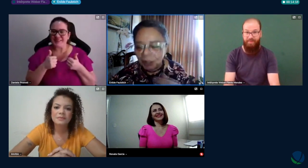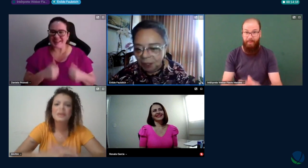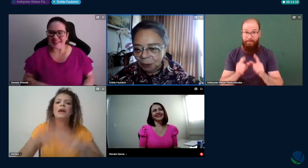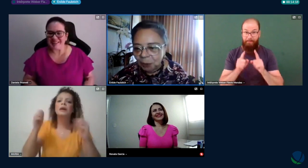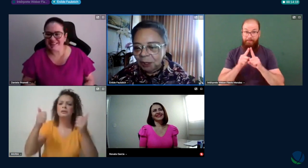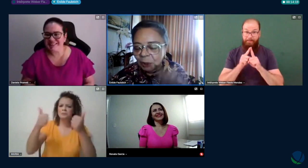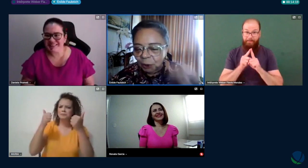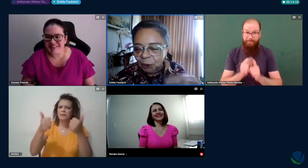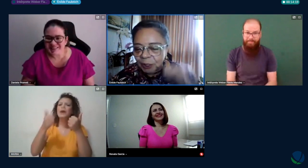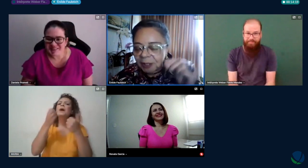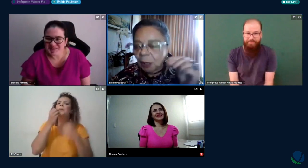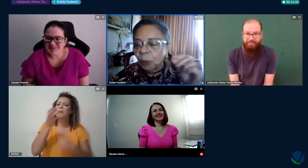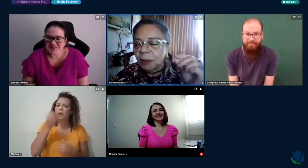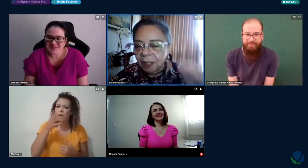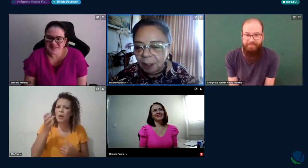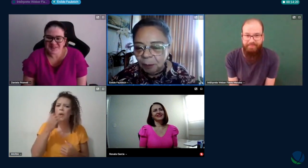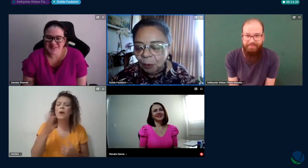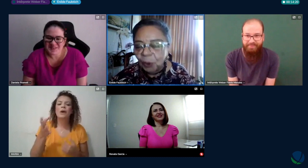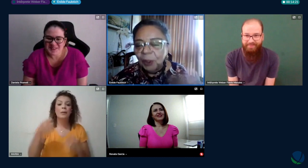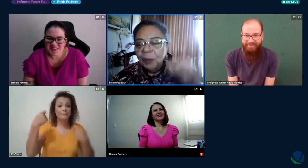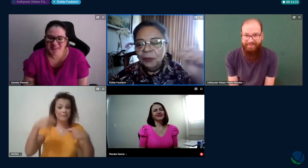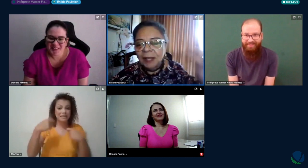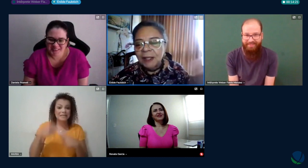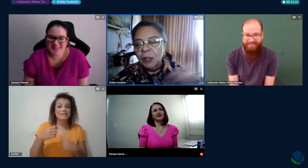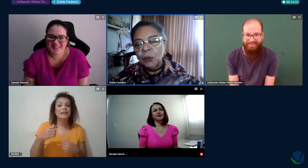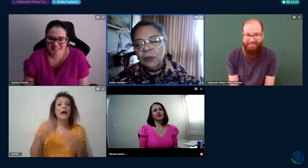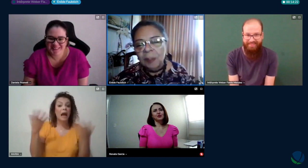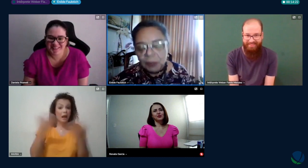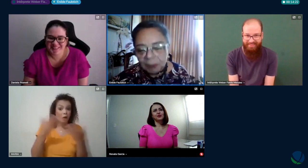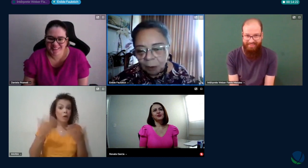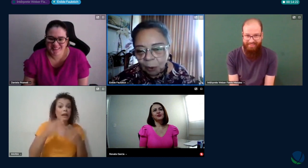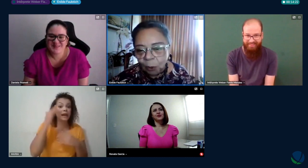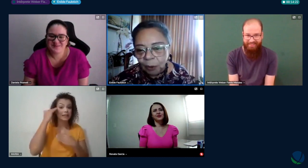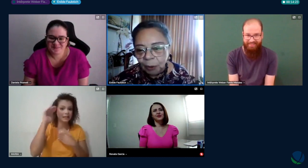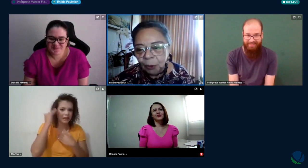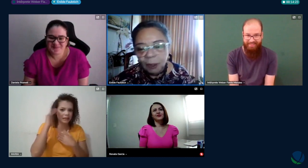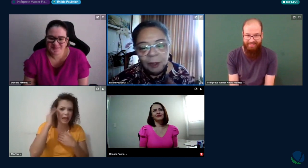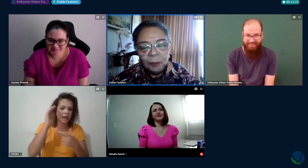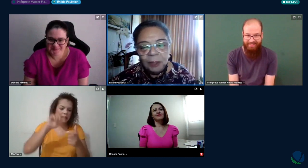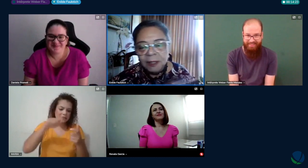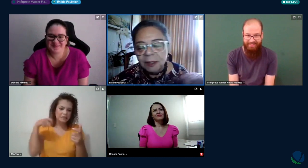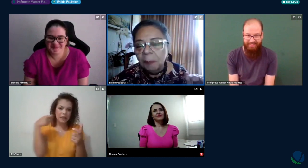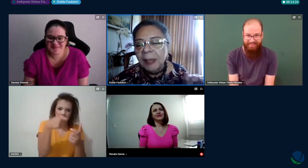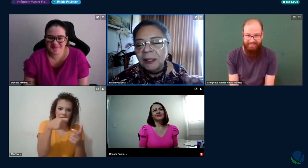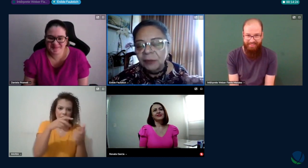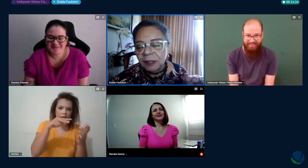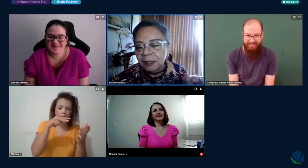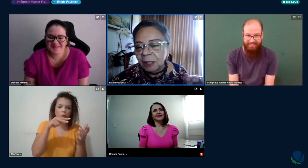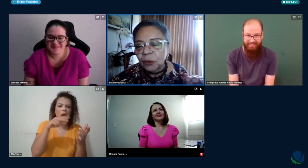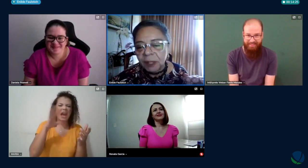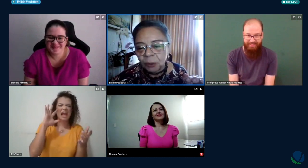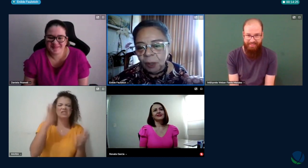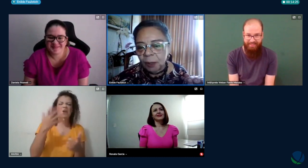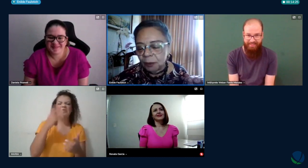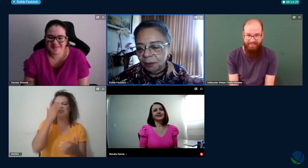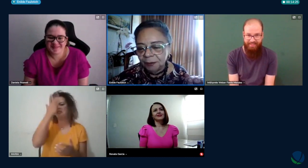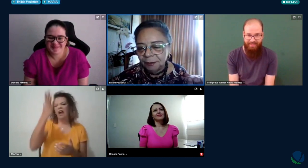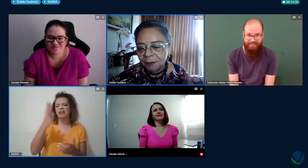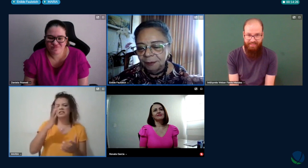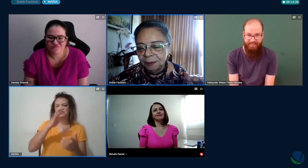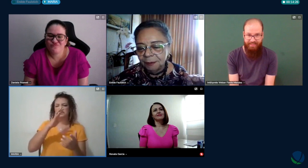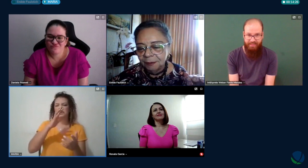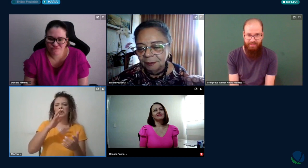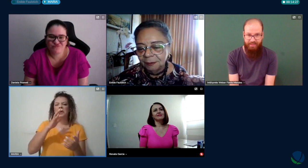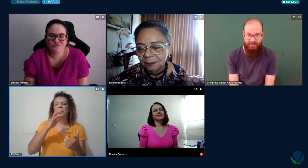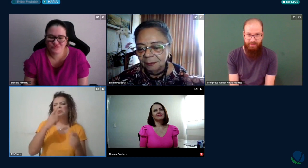agora achando que todo sinal termo vai se resolver por sinal icônico, porque senão perde a validade conceitual.